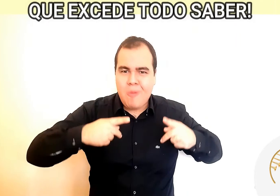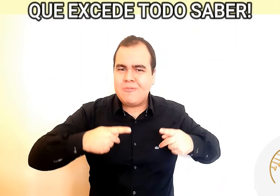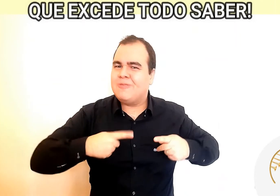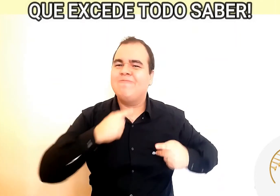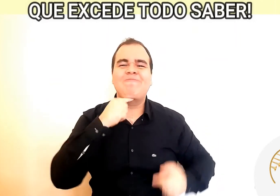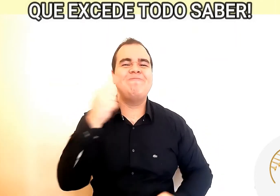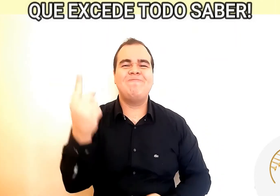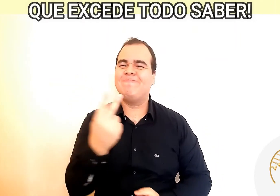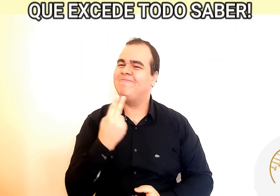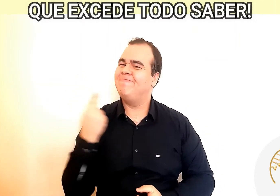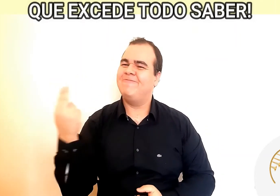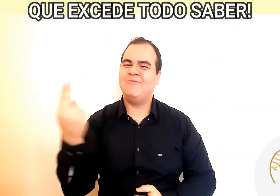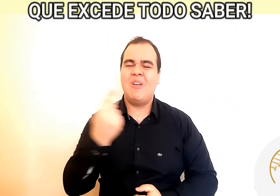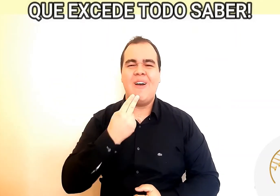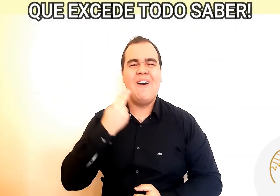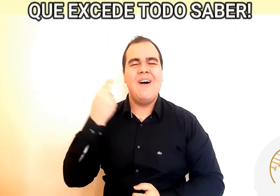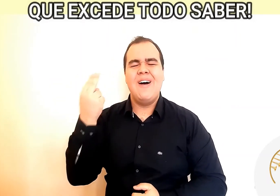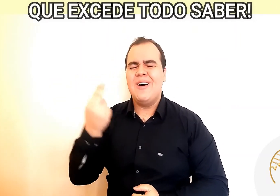Deus que excede